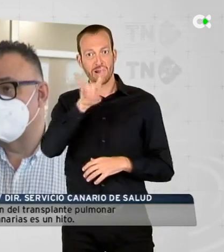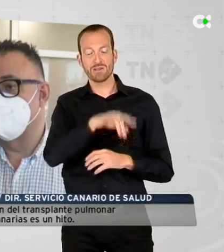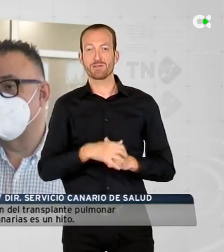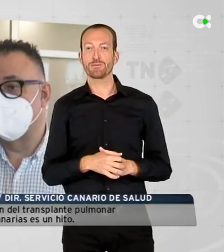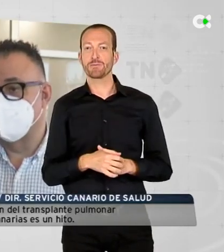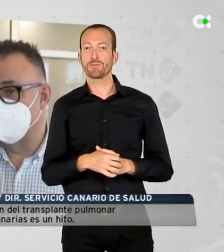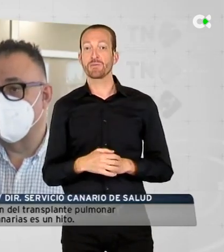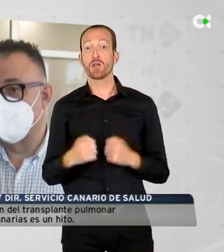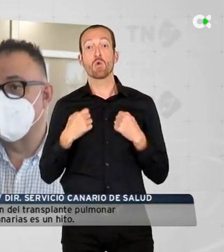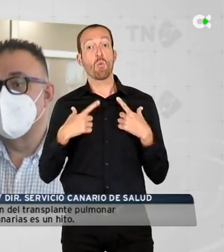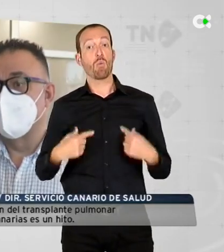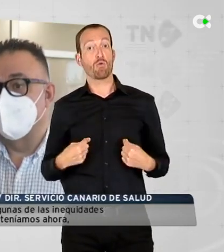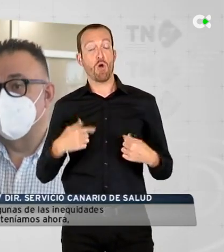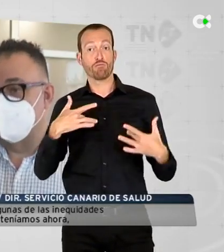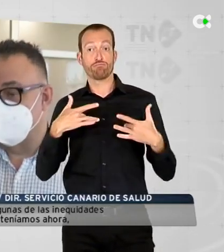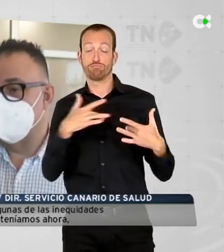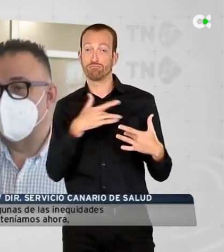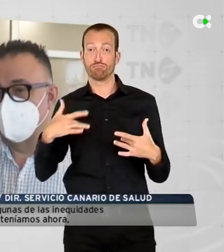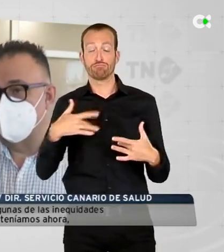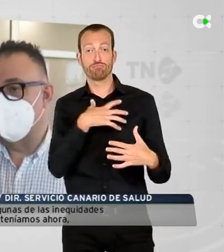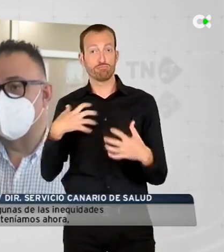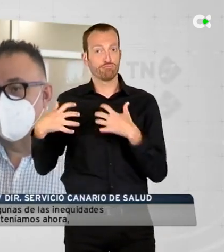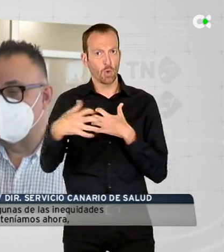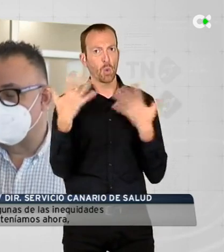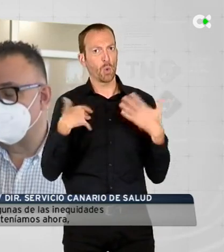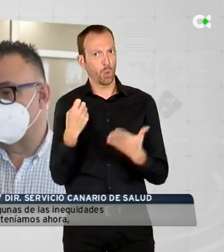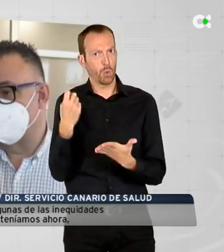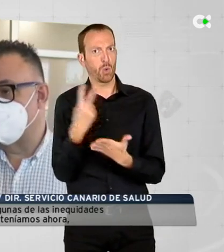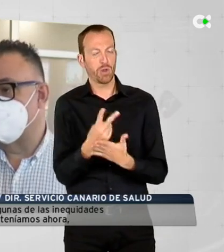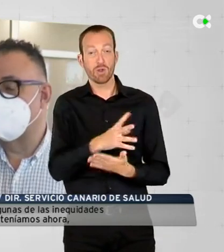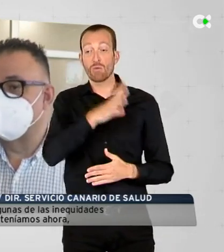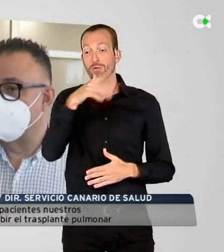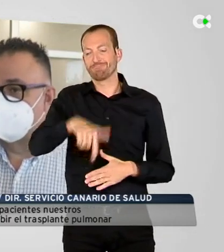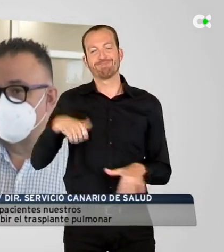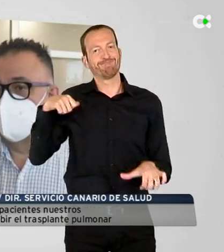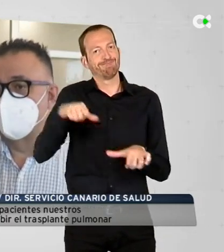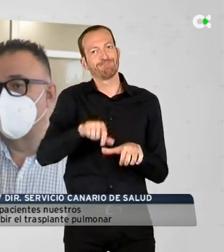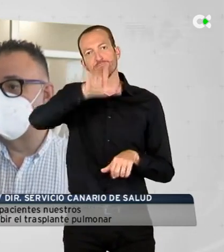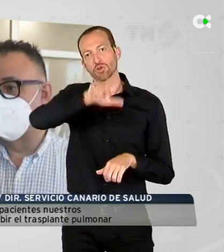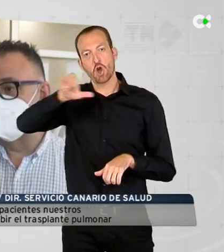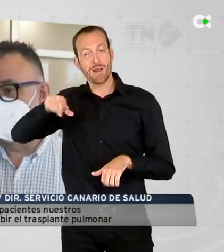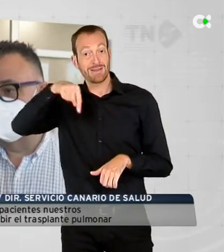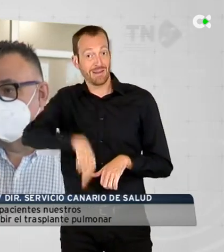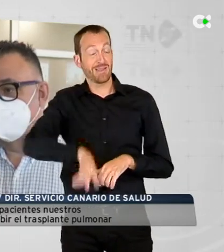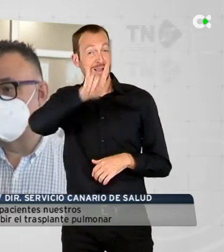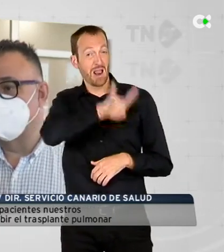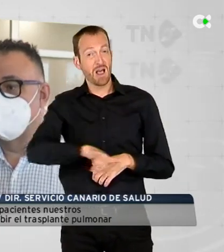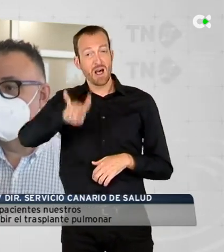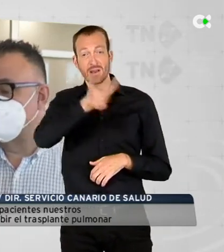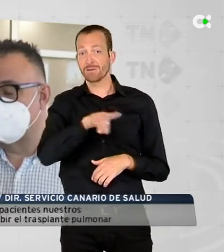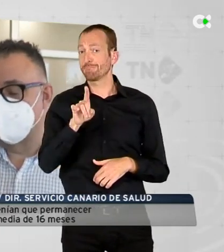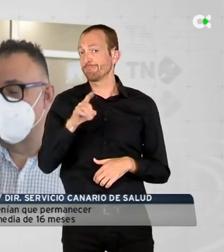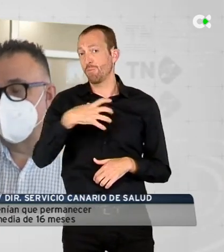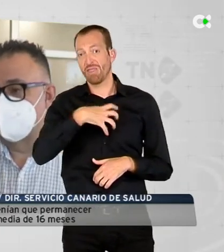del trasplante pulmonar en Canarias es un hito, es evitar algunas de las inequidades que teníamos ahora donde pacientes nuestros no podían recibir el trasplante